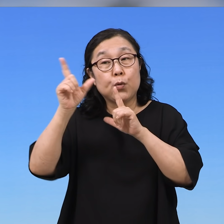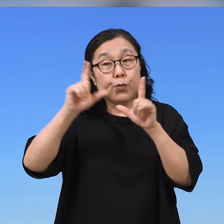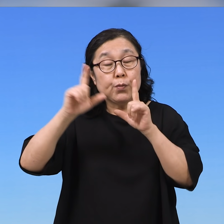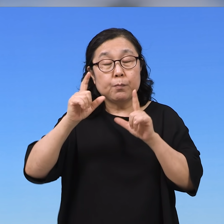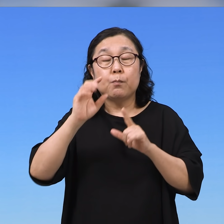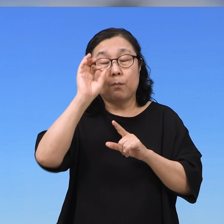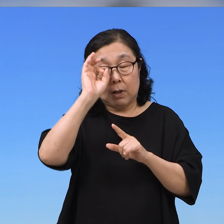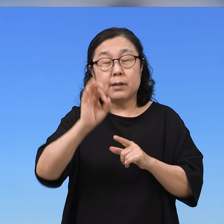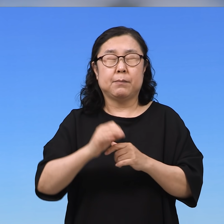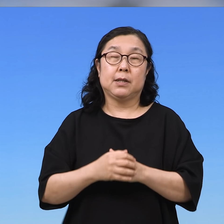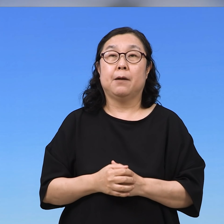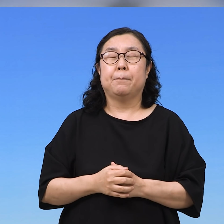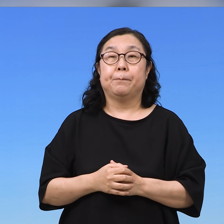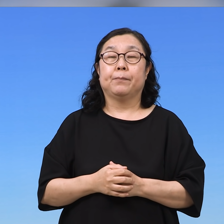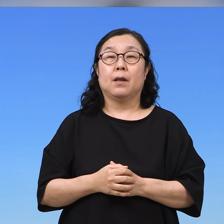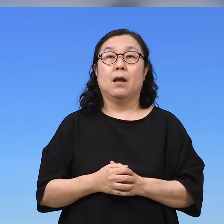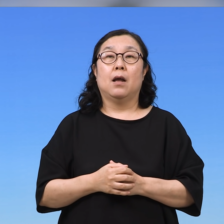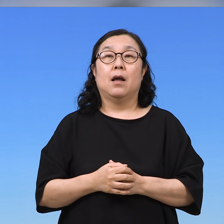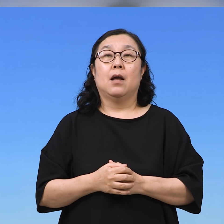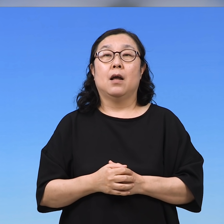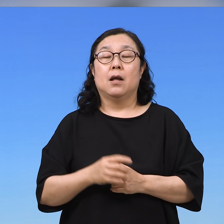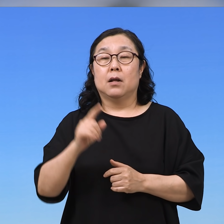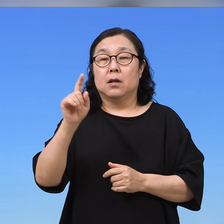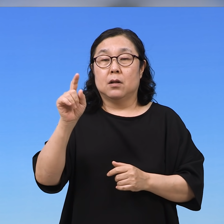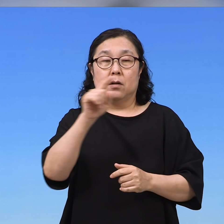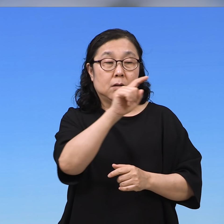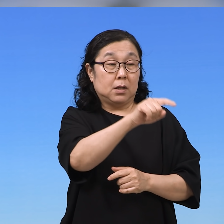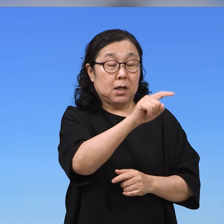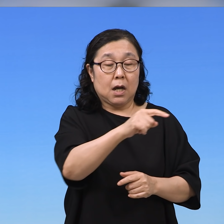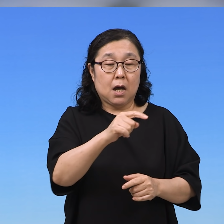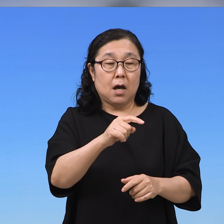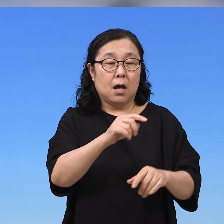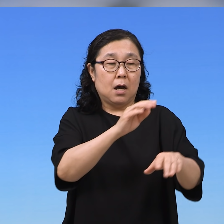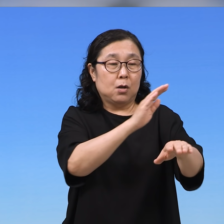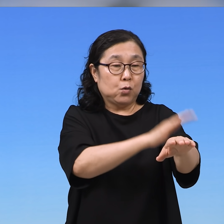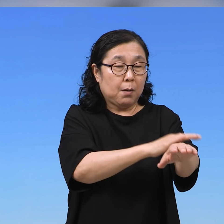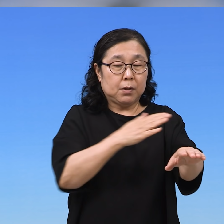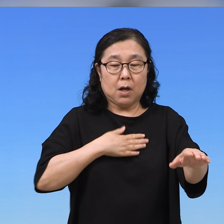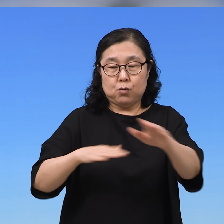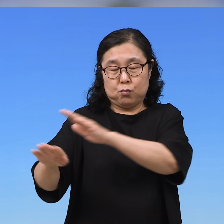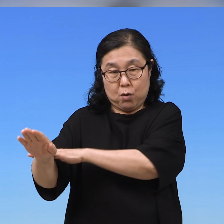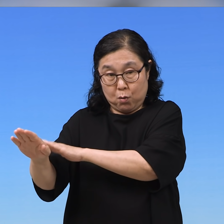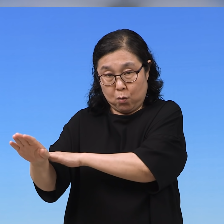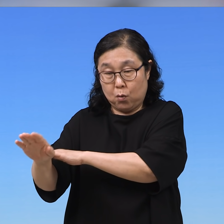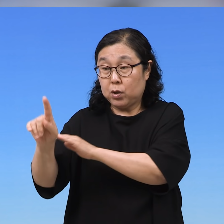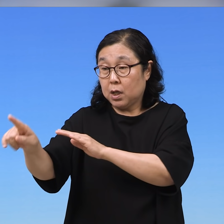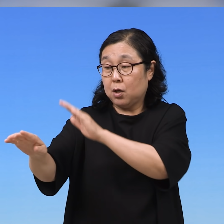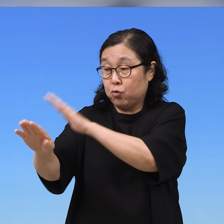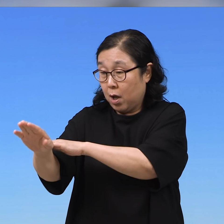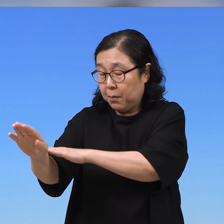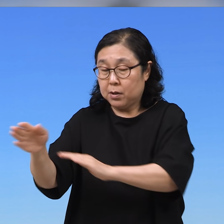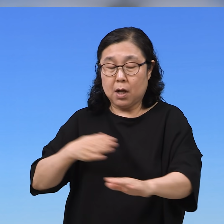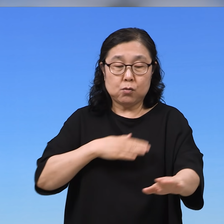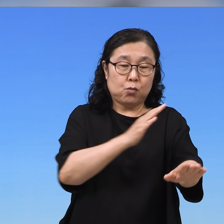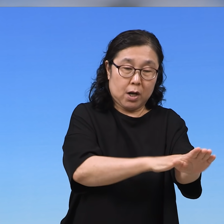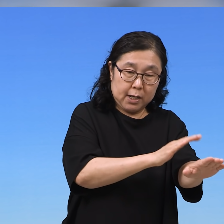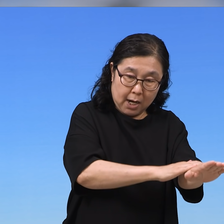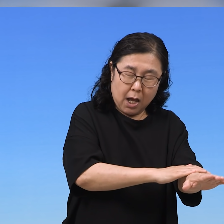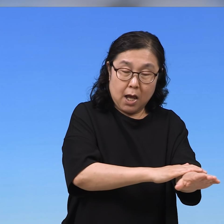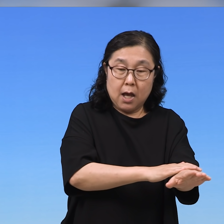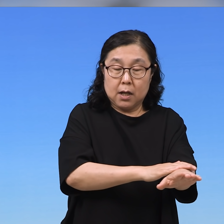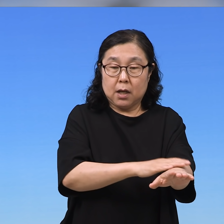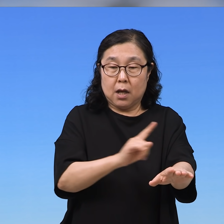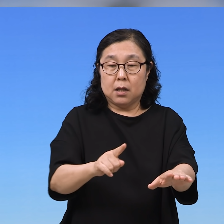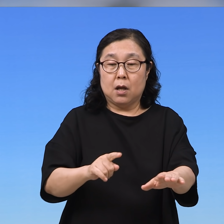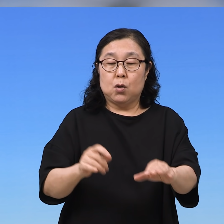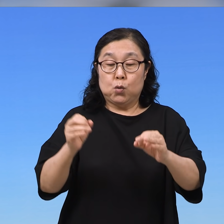우리가 살펴봤습니다. 그래서 네가 좌하면 나는 우하겠고 네가 우하면 나는 좌하리라, 이런 놀라운